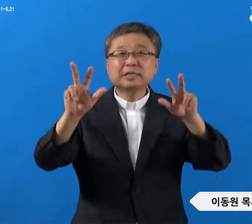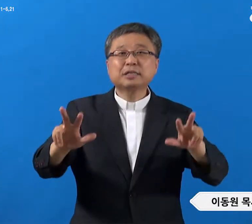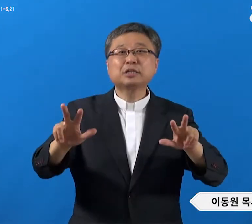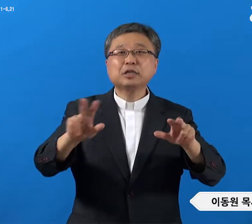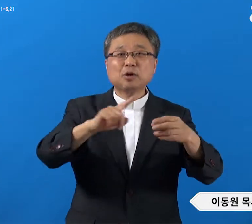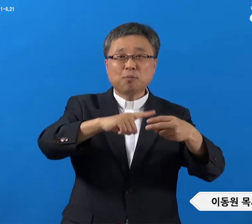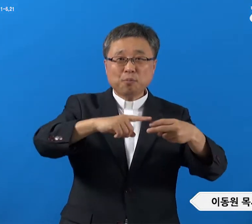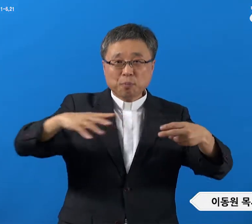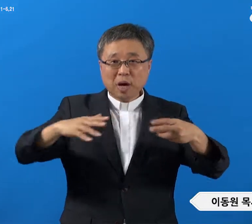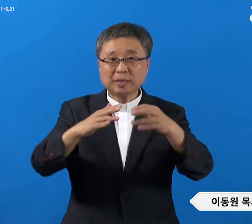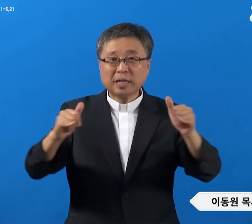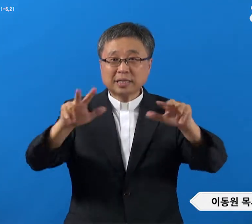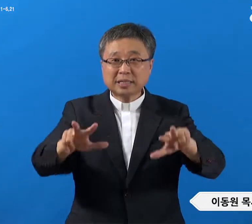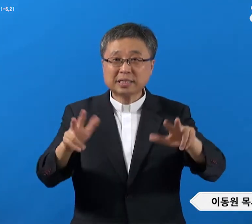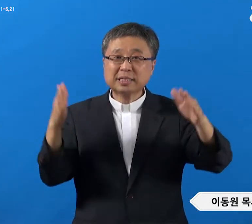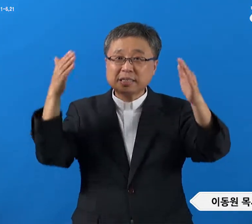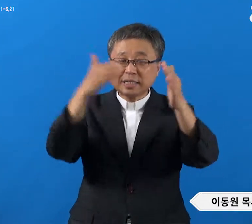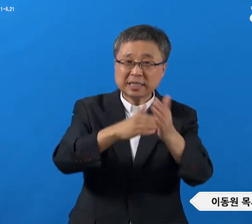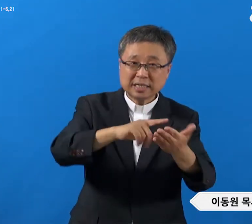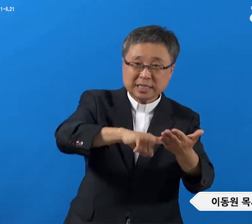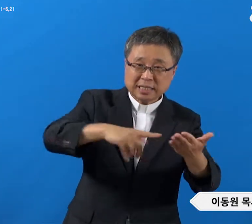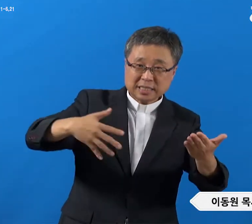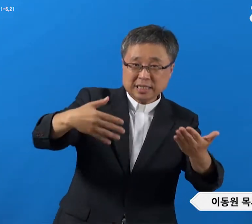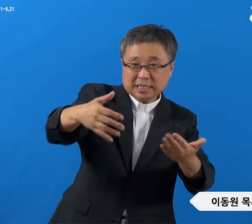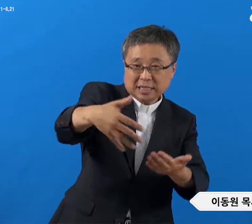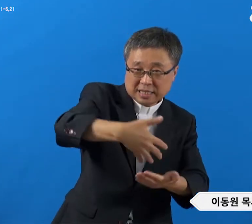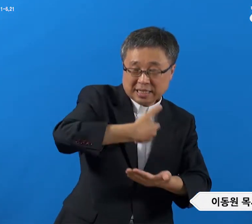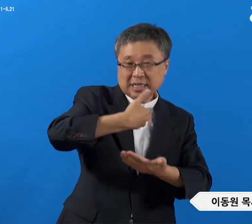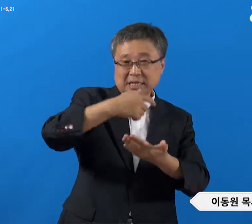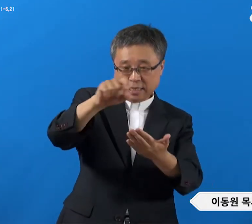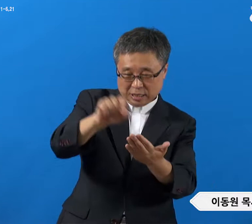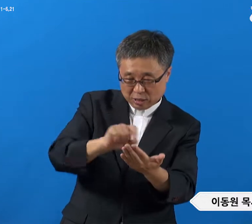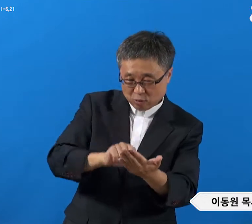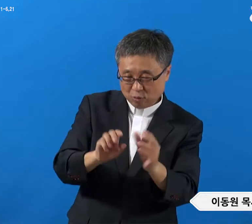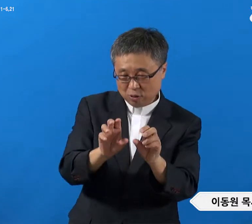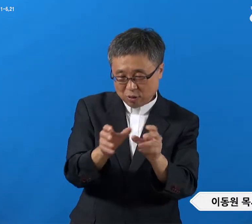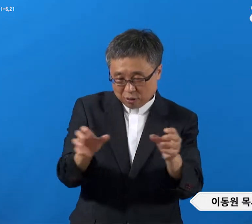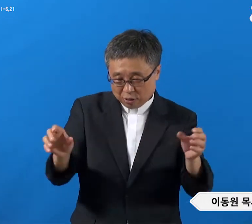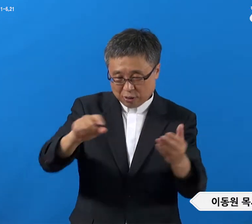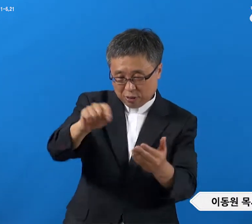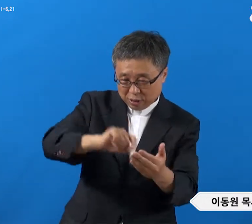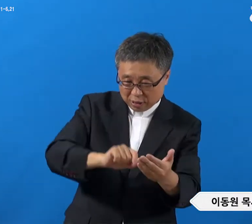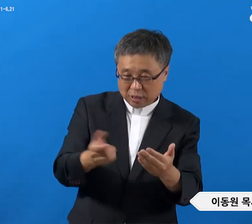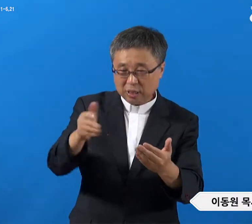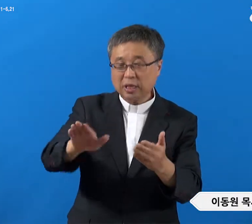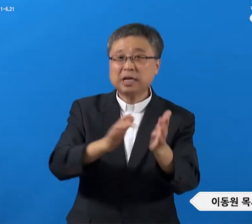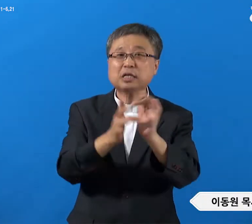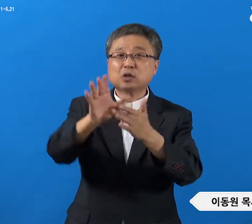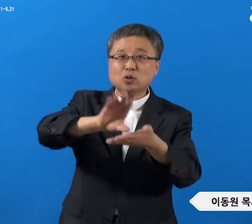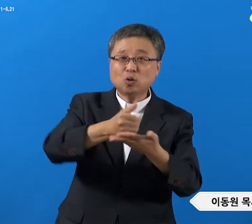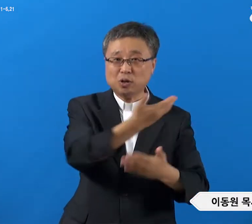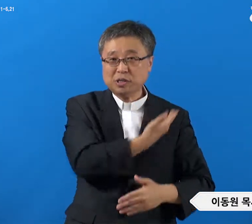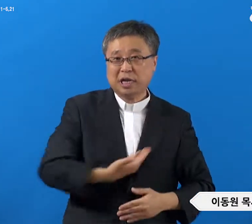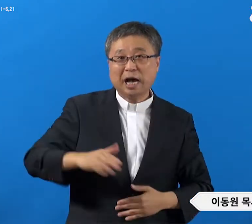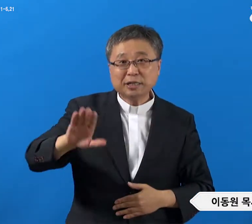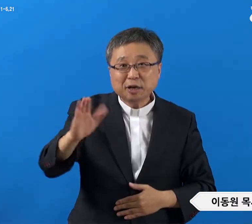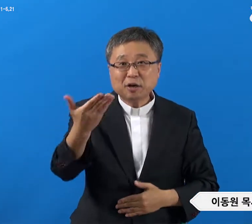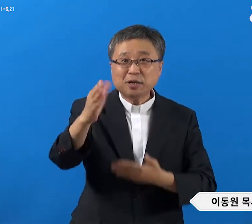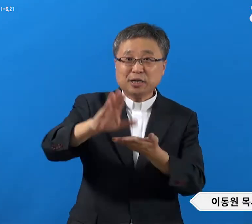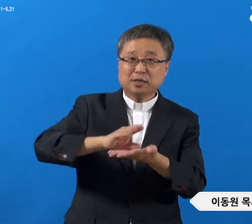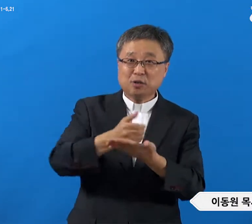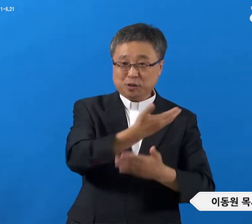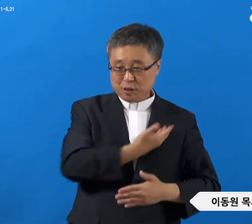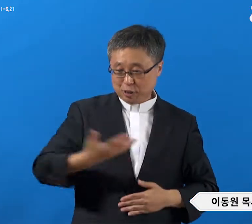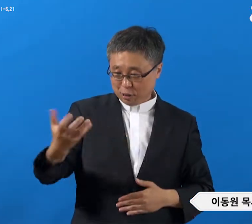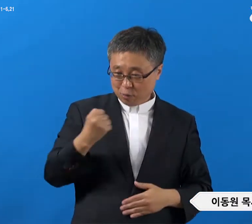이제 마태는 지금까지 세금 장부를 기술하던 사람이었어요. 그러나 예수님의 제자가 되고 그리스도의